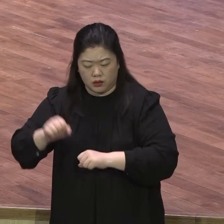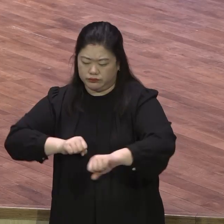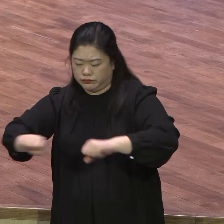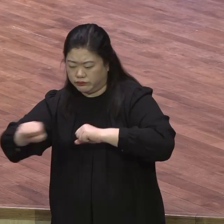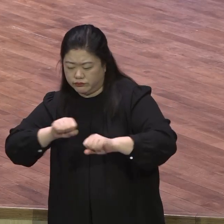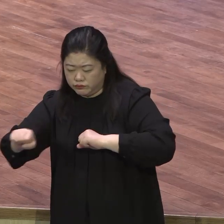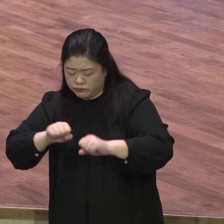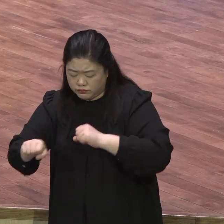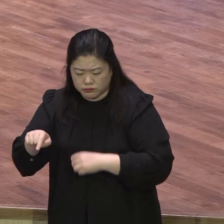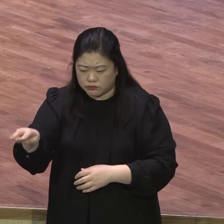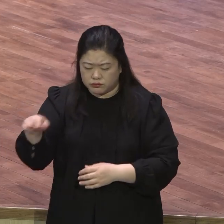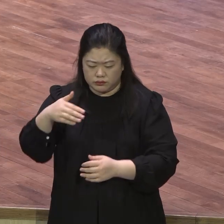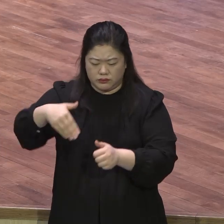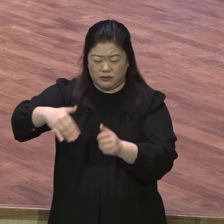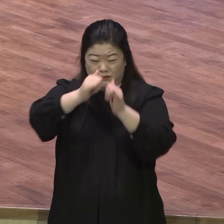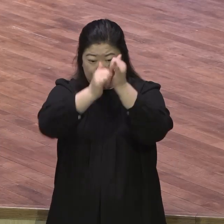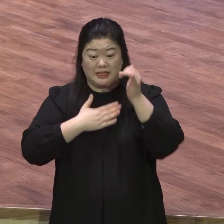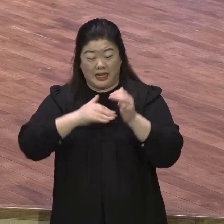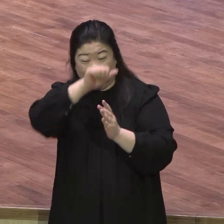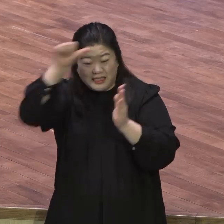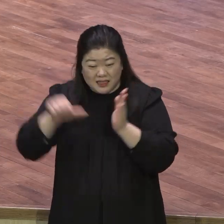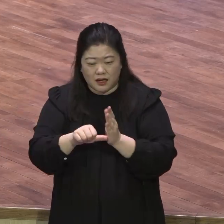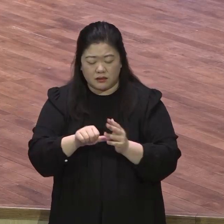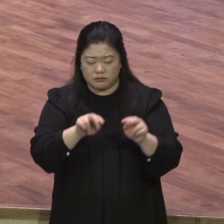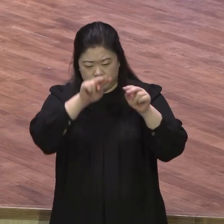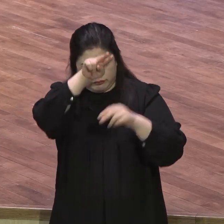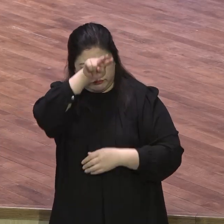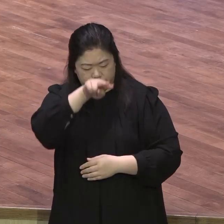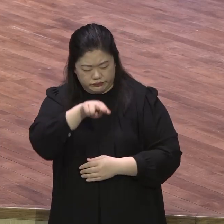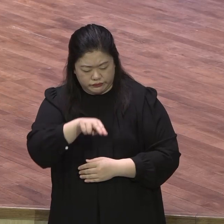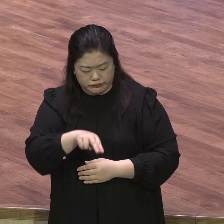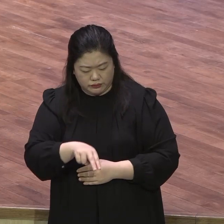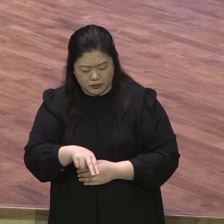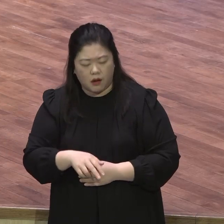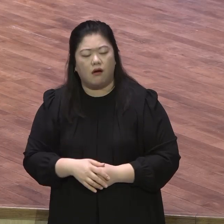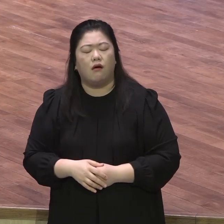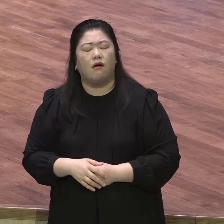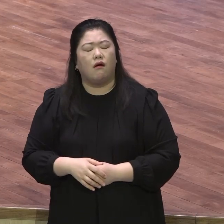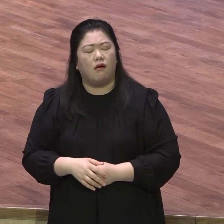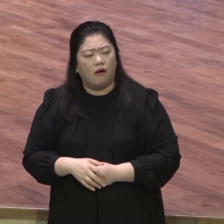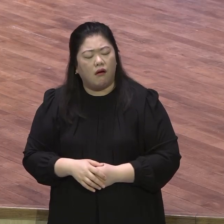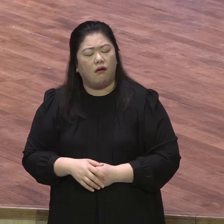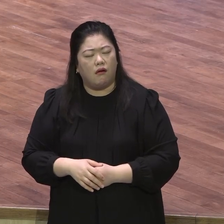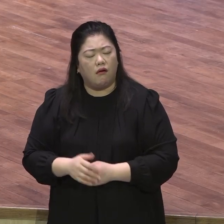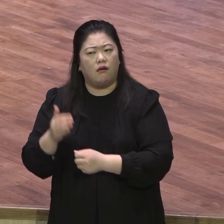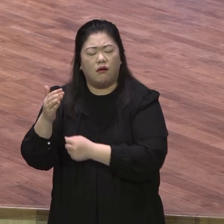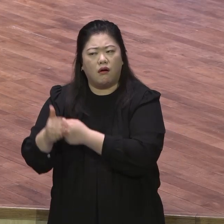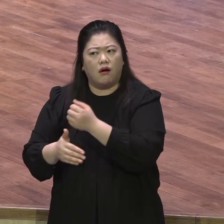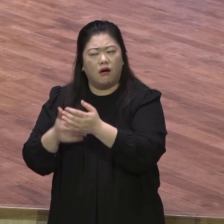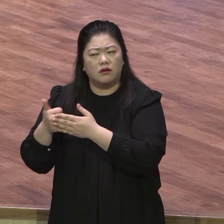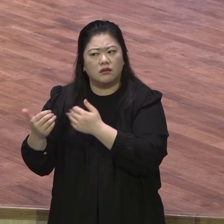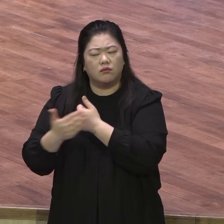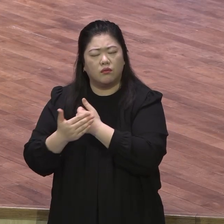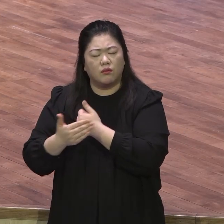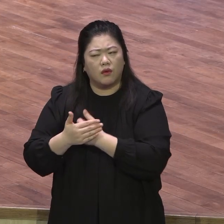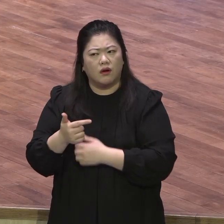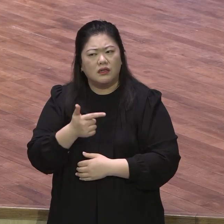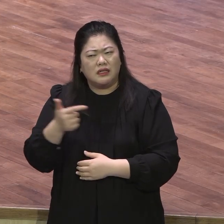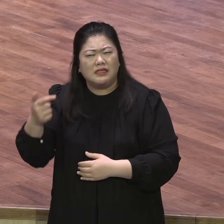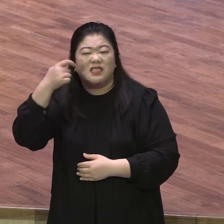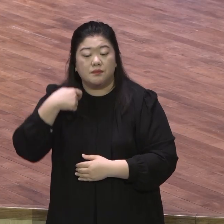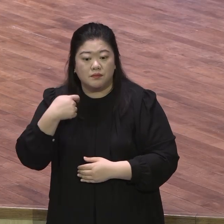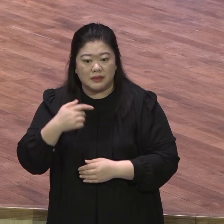세상에 이 모든 기본적인 이 모든 걸 뛰어넘는 삶을 살 수 있었느냐 하나님의 오른손에 잡혔구나